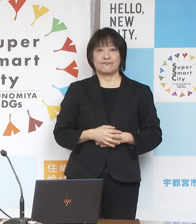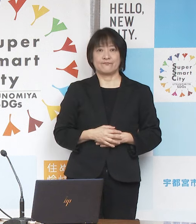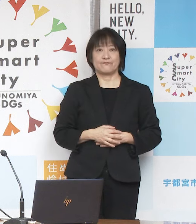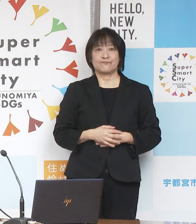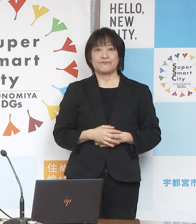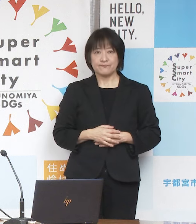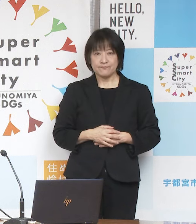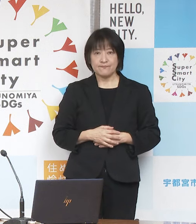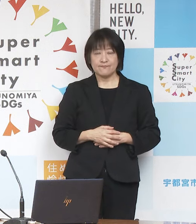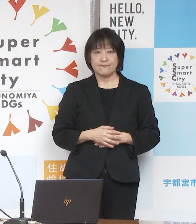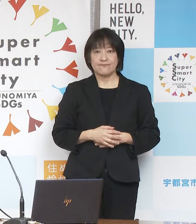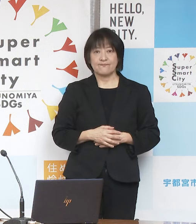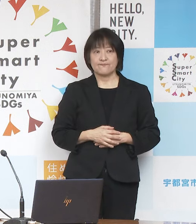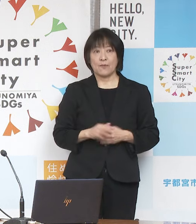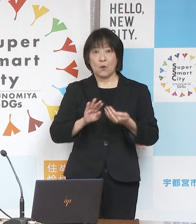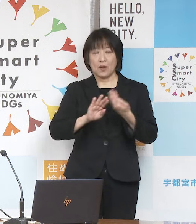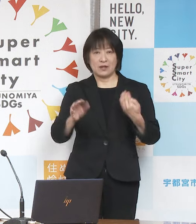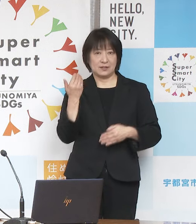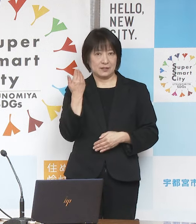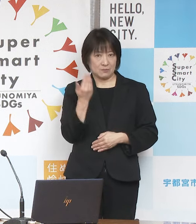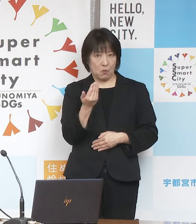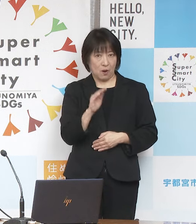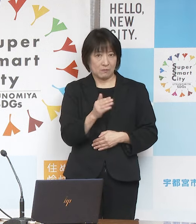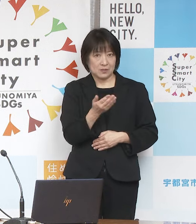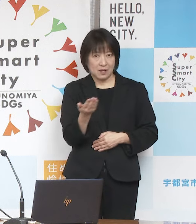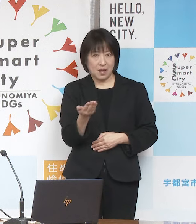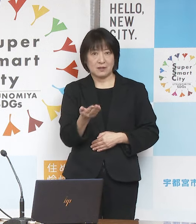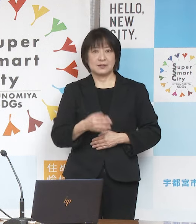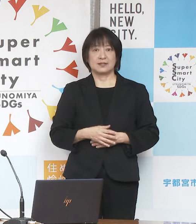ますその他いかがでしょう